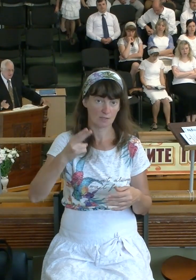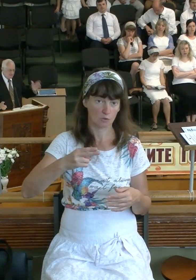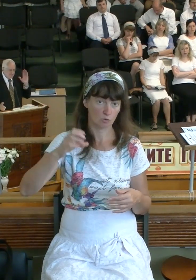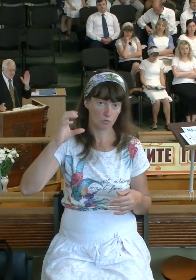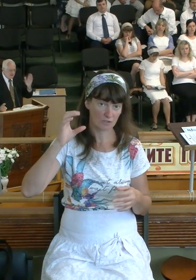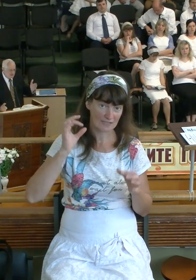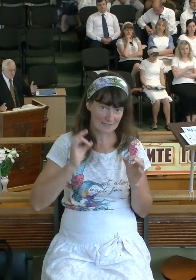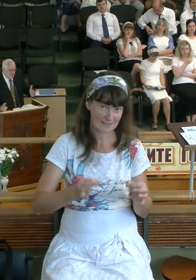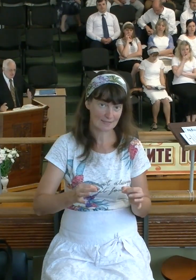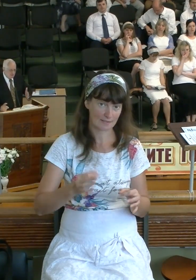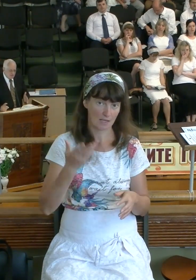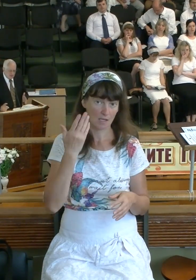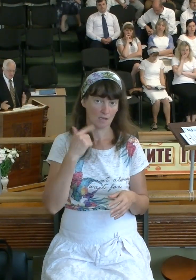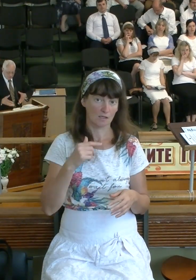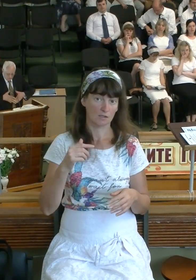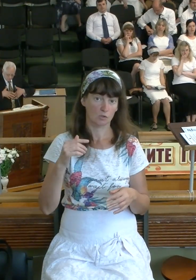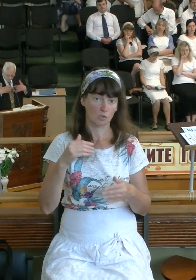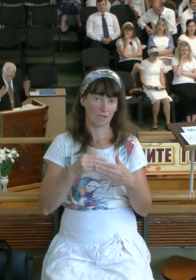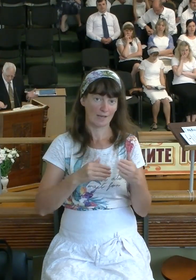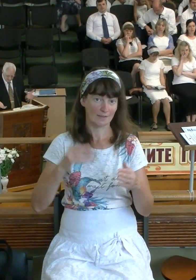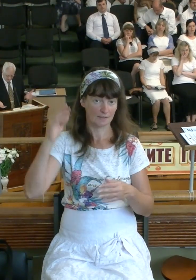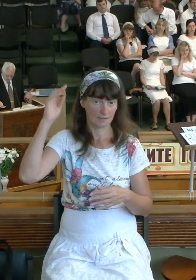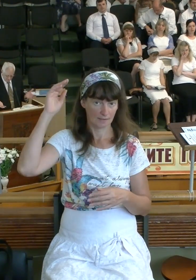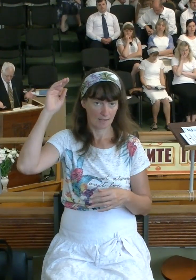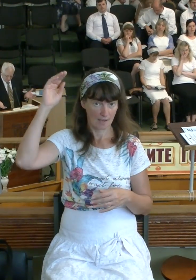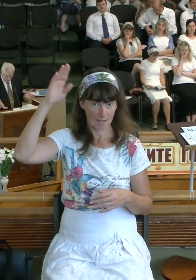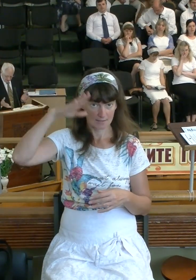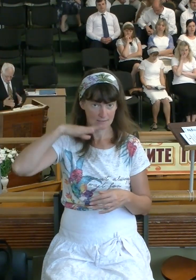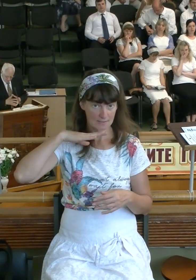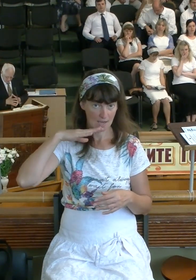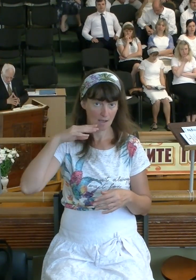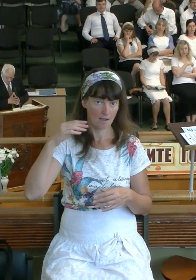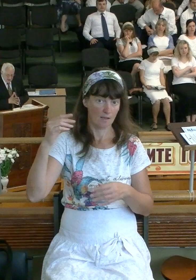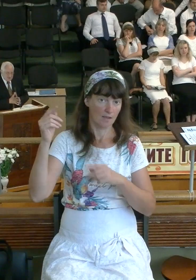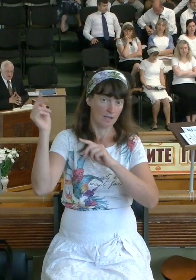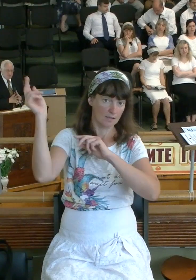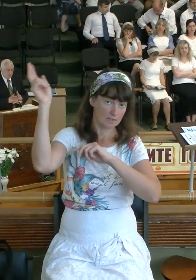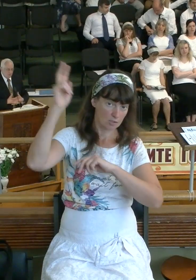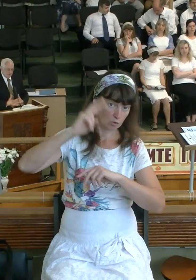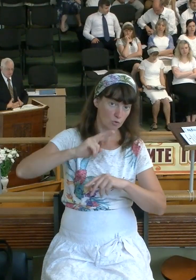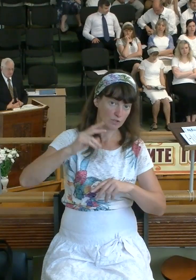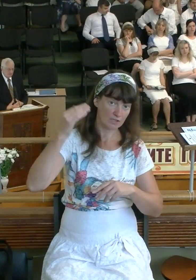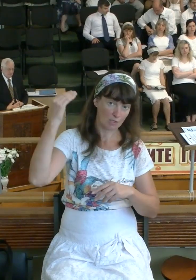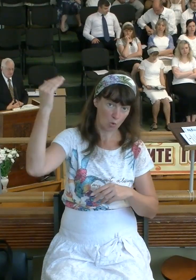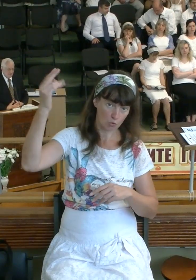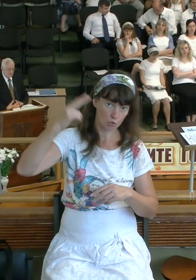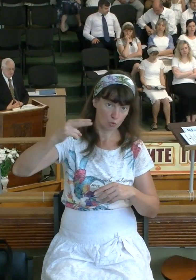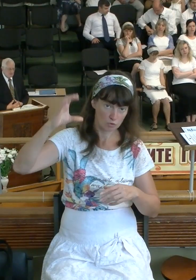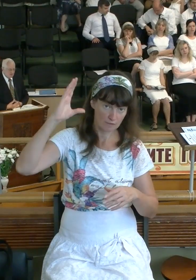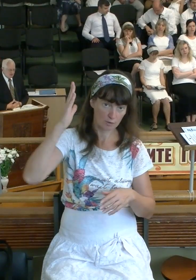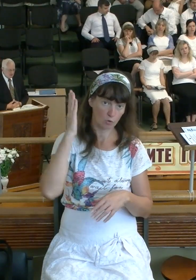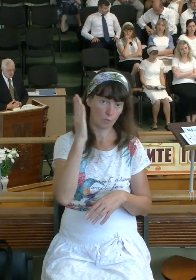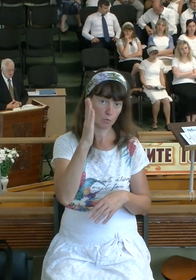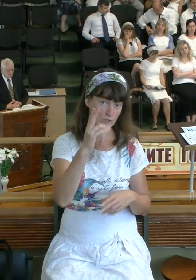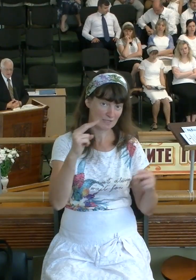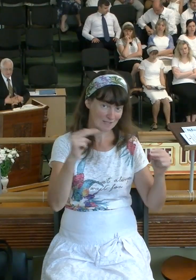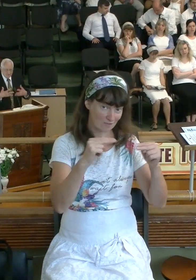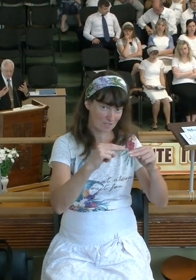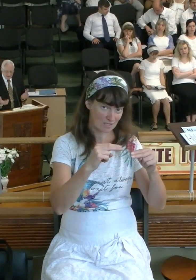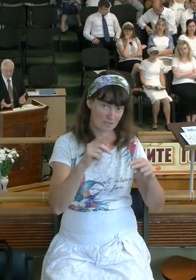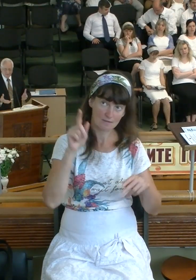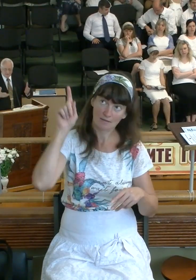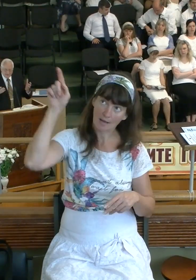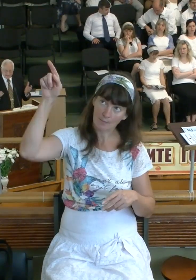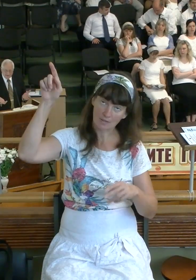будет свидетельствовать о мне. То есть Он прославляет. Он производящий плод, друзья дорогие.